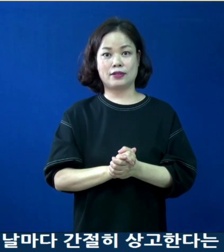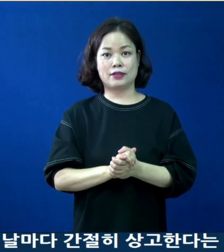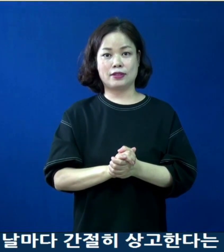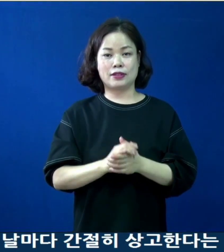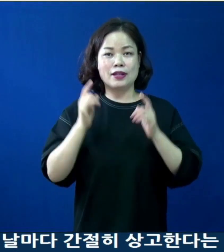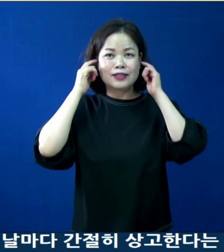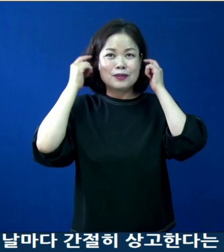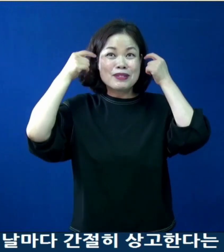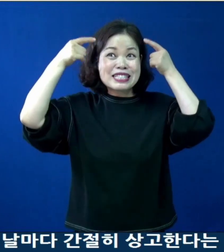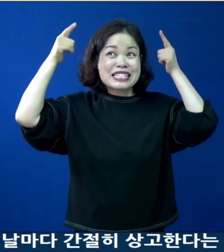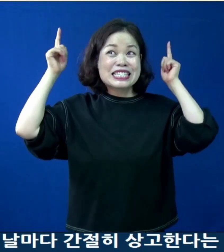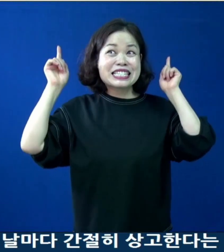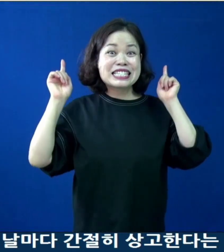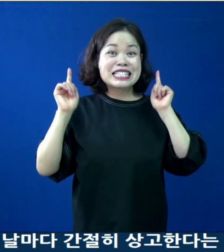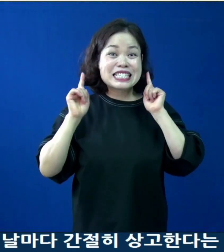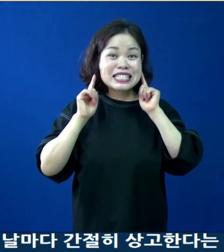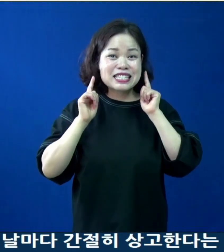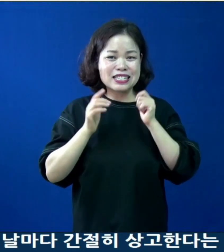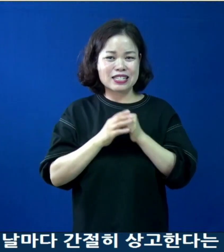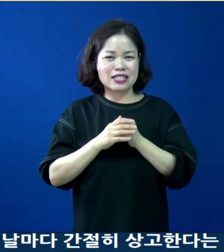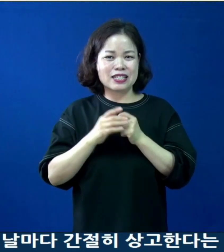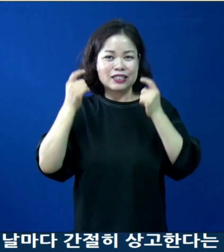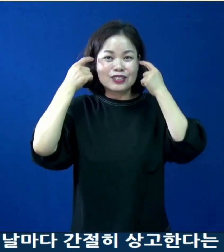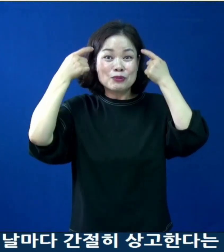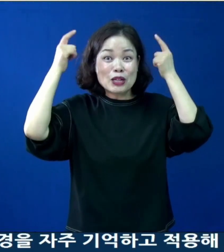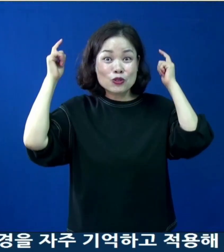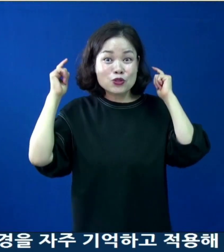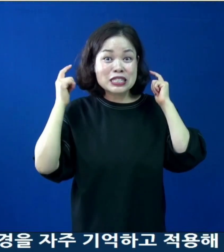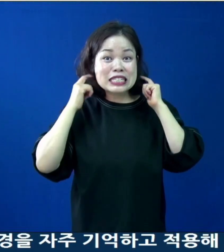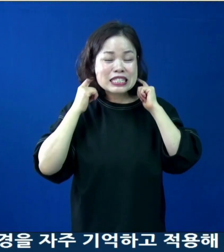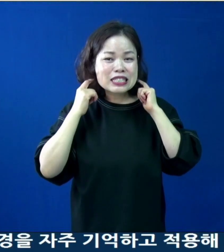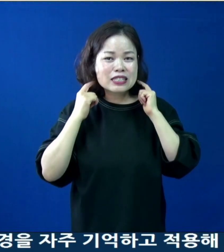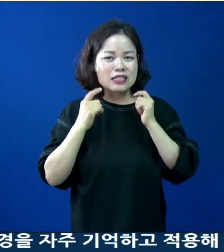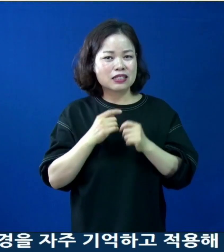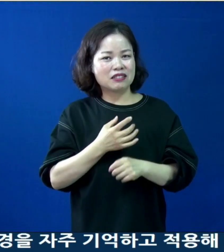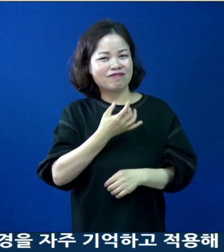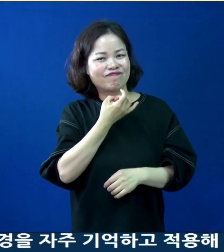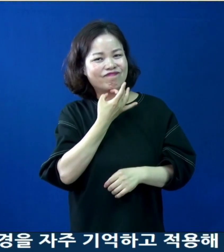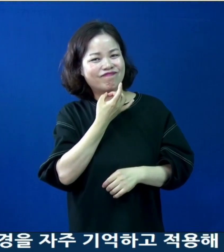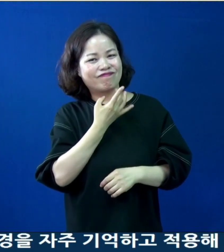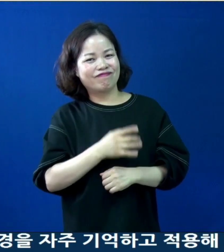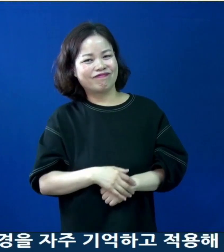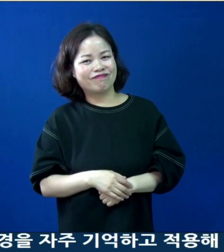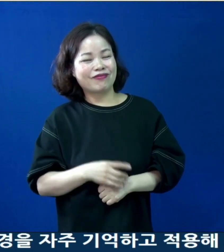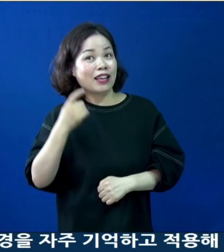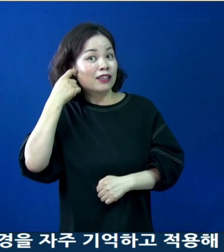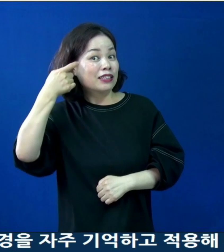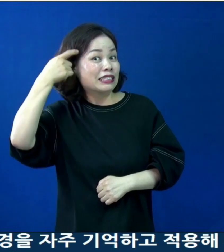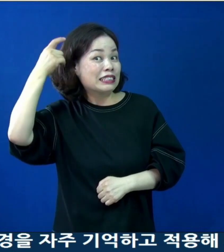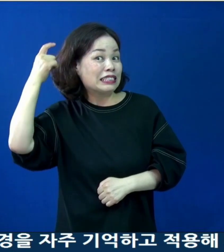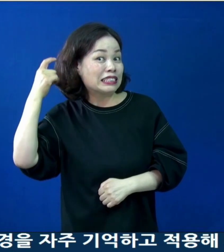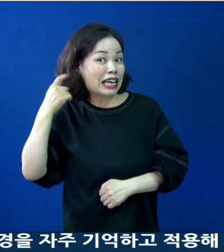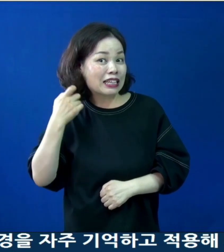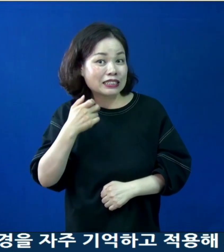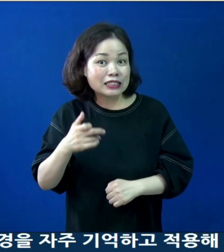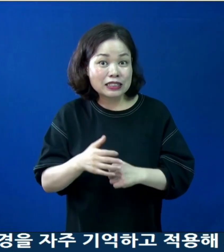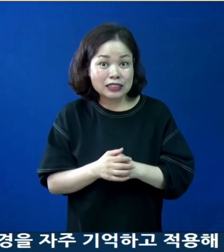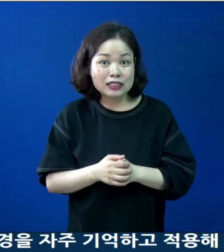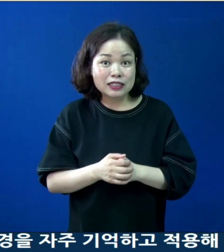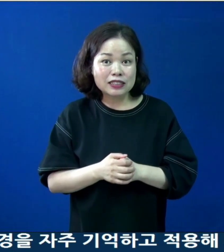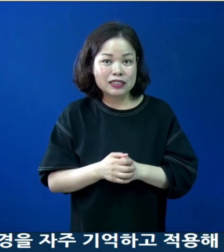귀만 크다라는 얘기 있죠. 귀만 크다. 이거는 이제 좀 비꼬는 얘기입니다. 귀만 크다라는 얘기는